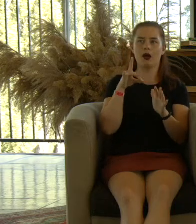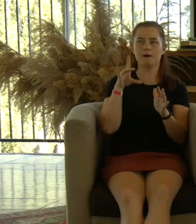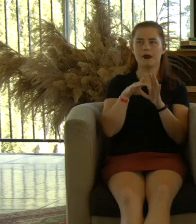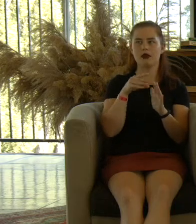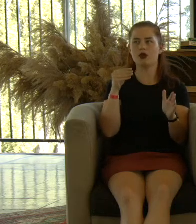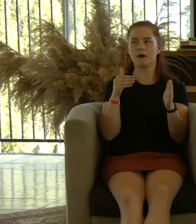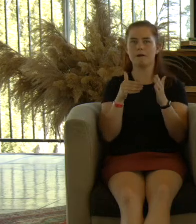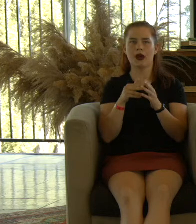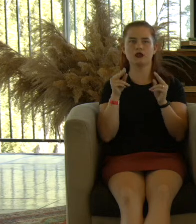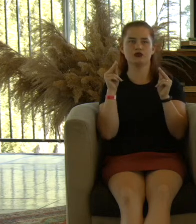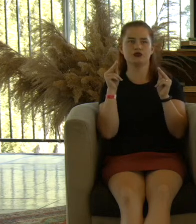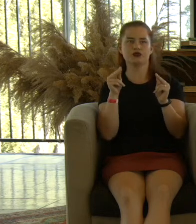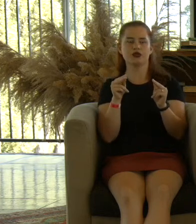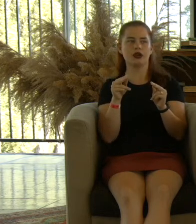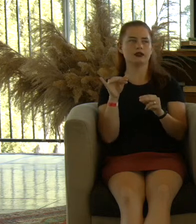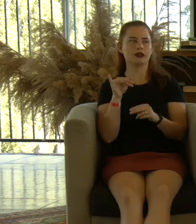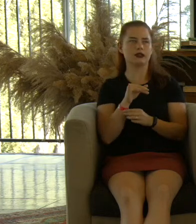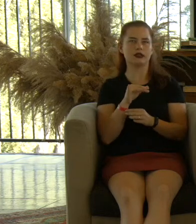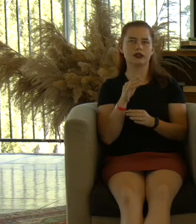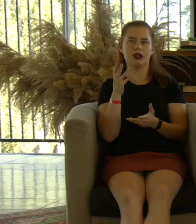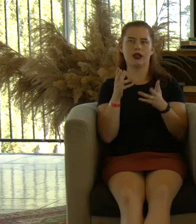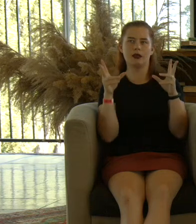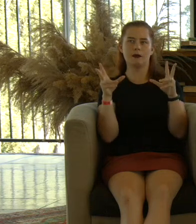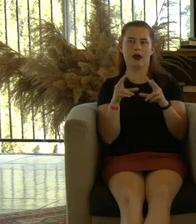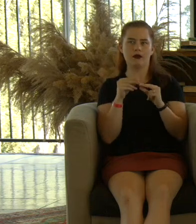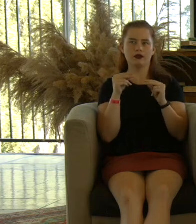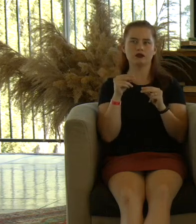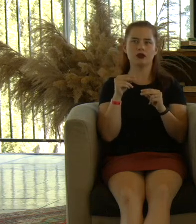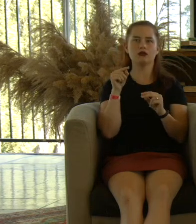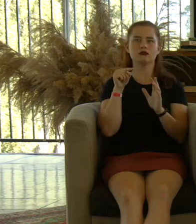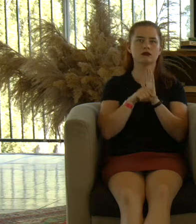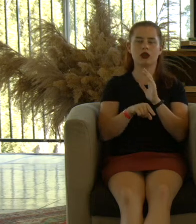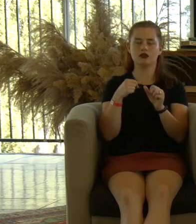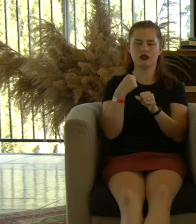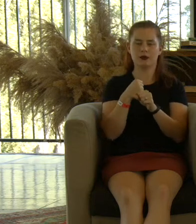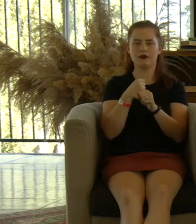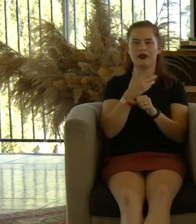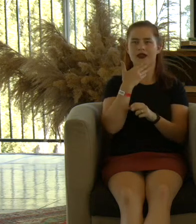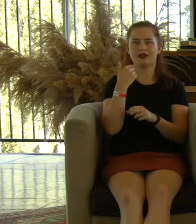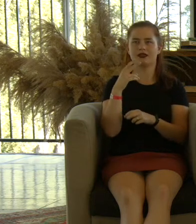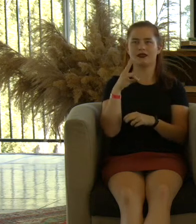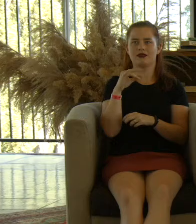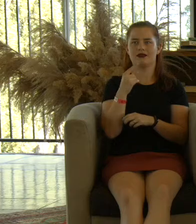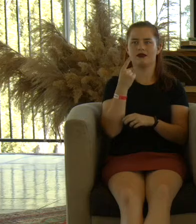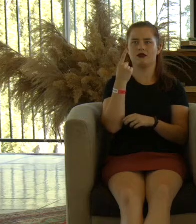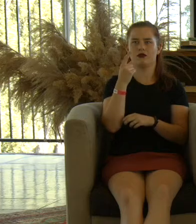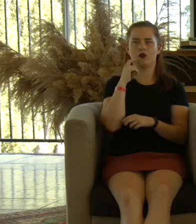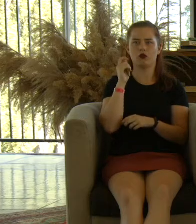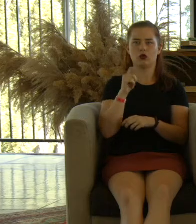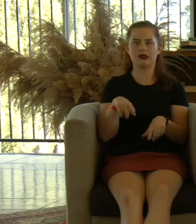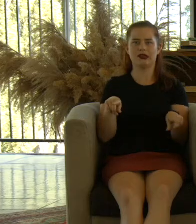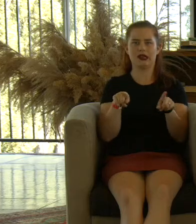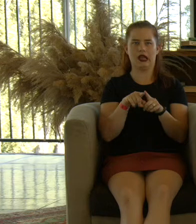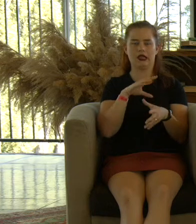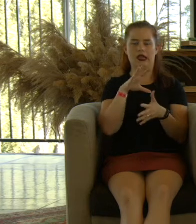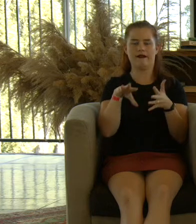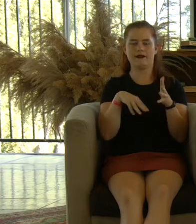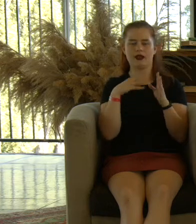он либо в этом году, если повезет, в этом году он не обрабатывался, но раньше он обрабатывался. Нету в Украине, еще раз подчеркну, таких